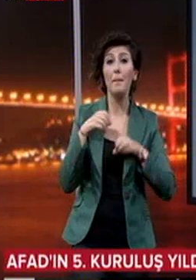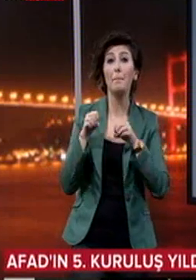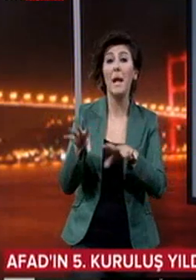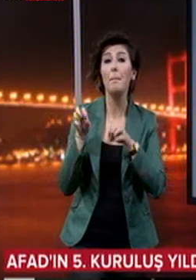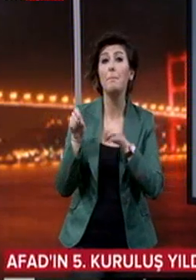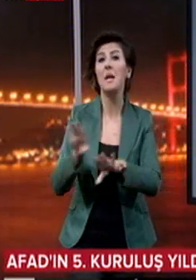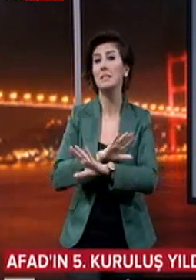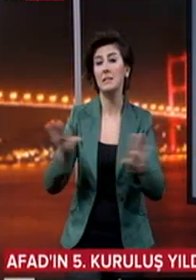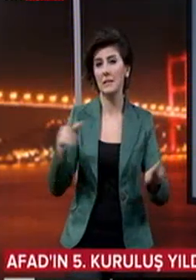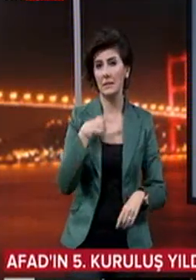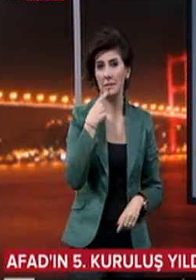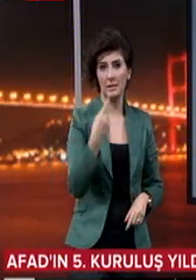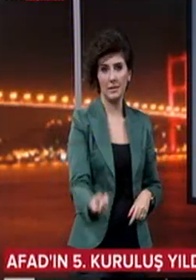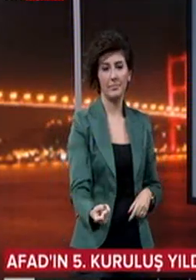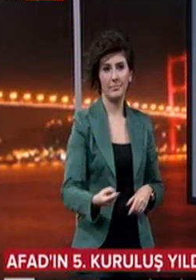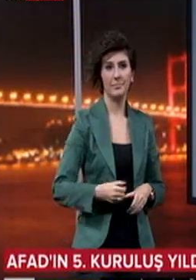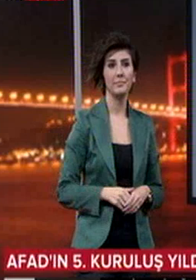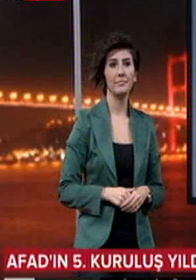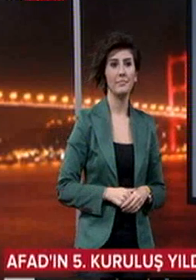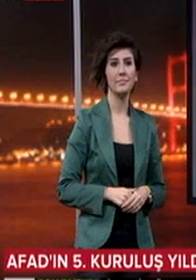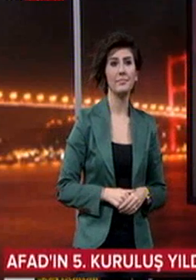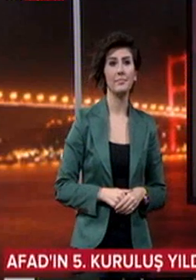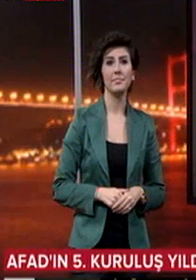bırakmayacağız, dedi.